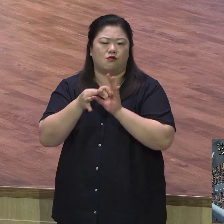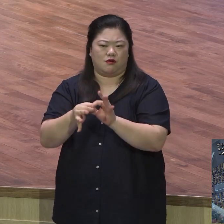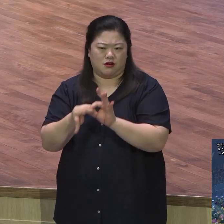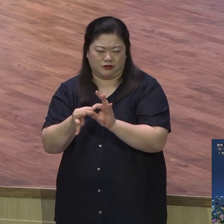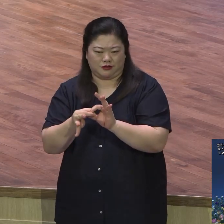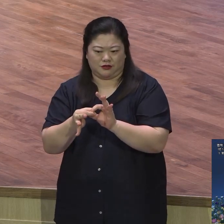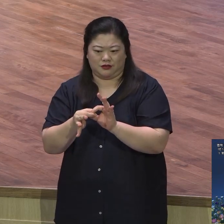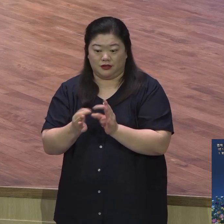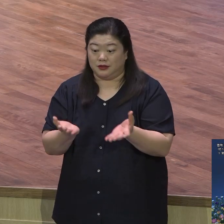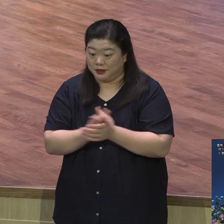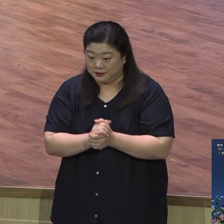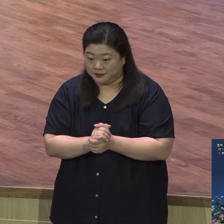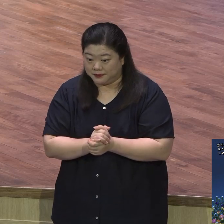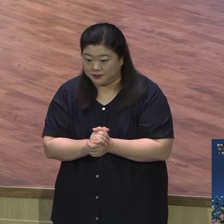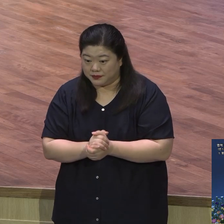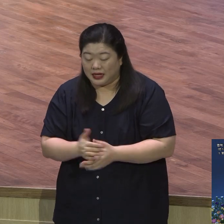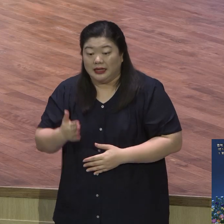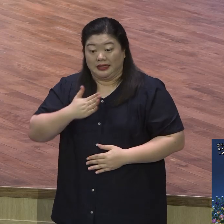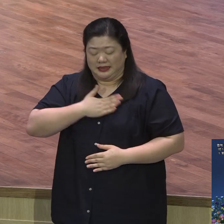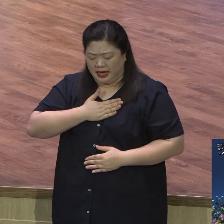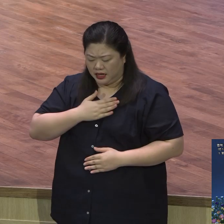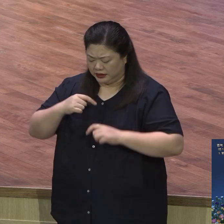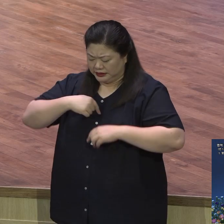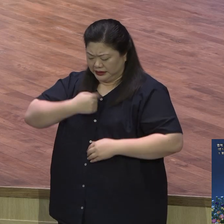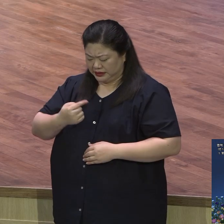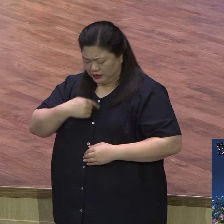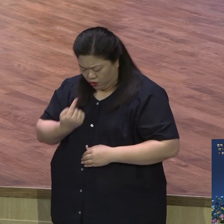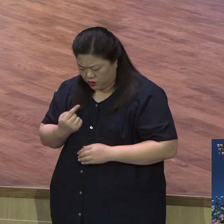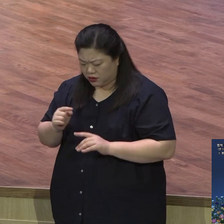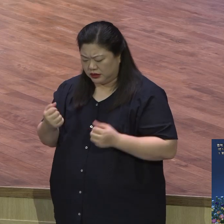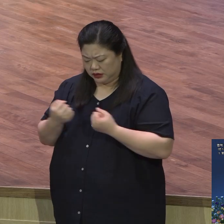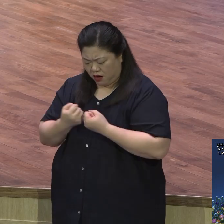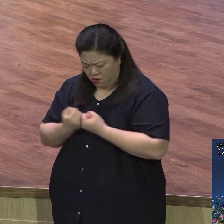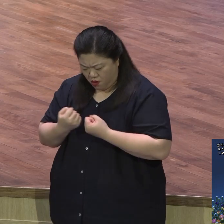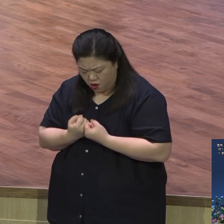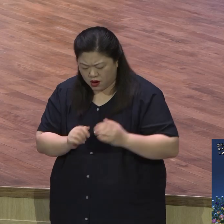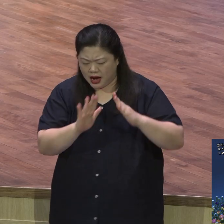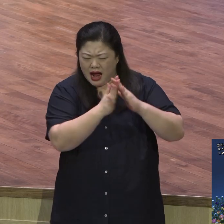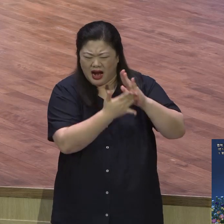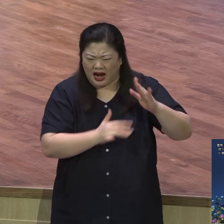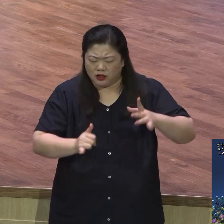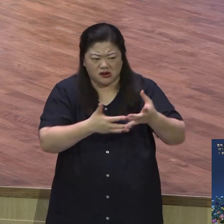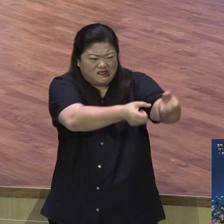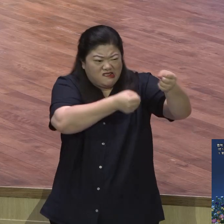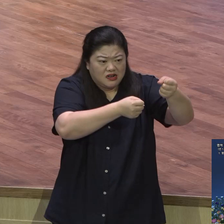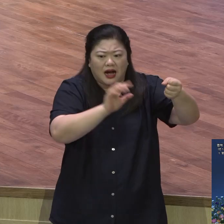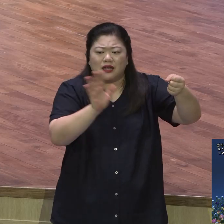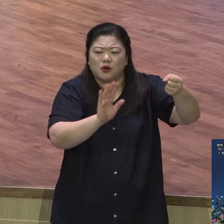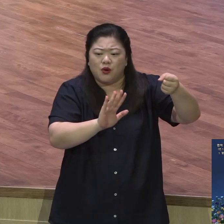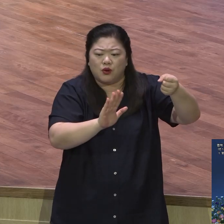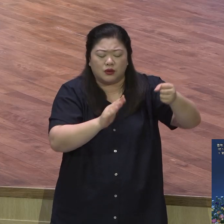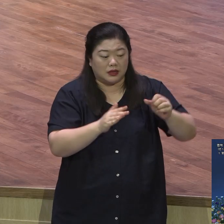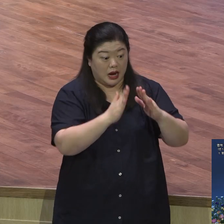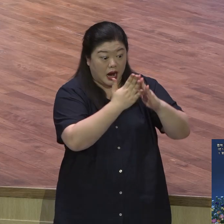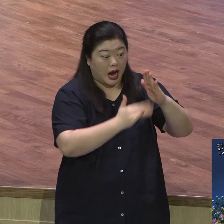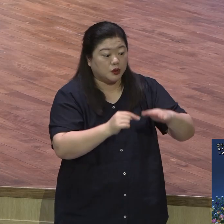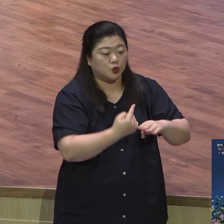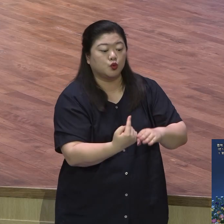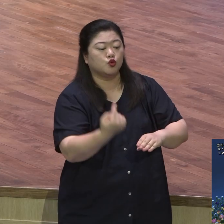싸움을 여러분 자신과 싸워야 하고 여러분 가족들에 들어가서 육신 싸움 하지 말고 영적 싸움을 싸워야 돼요.